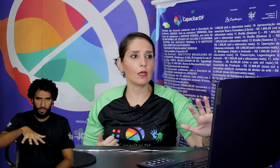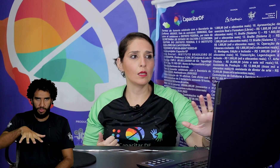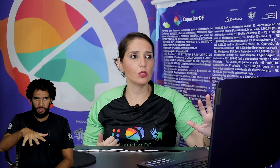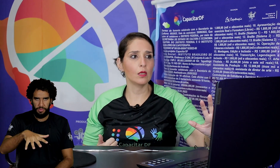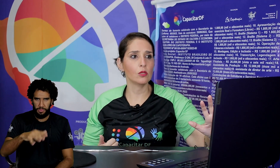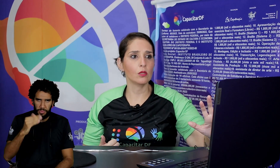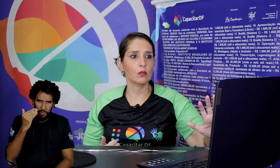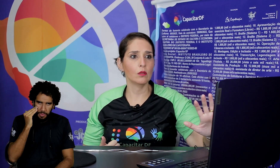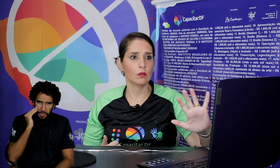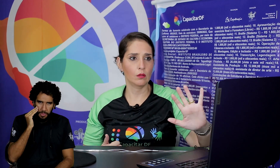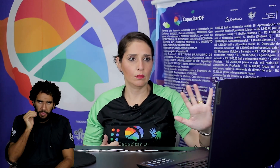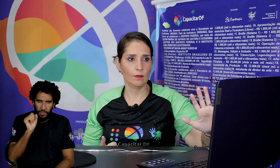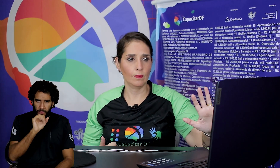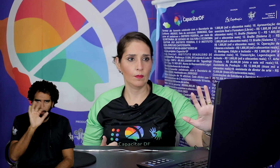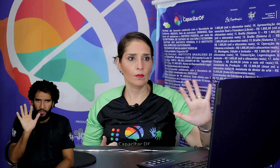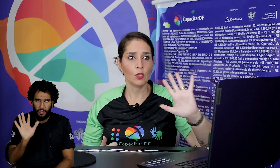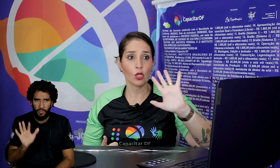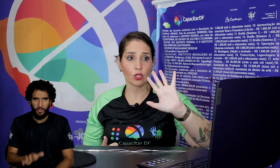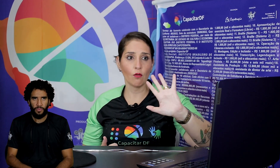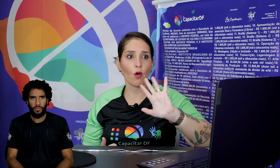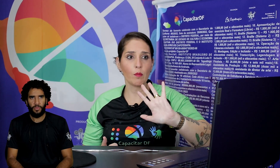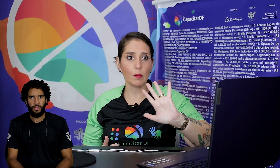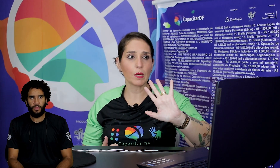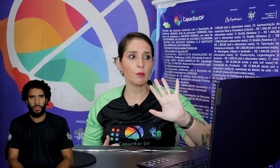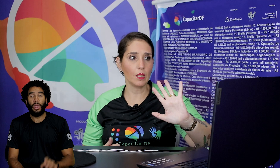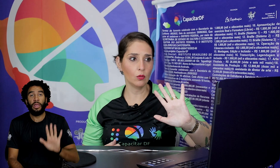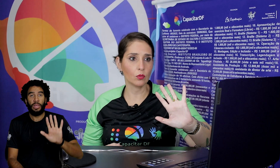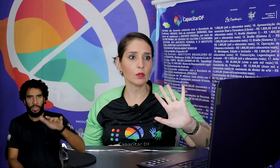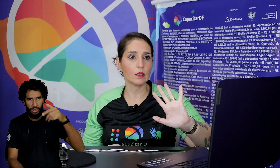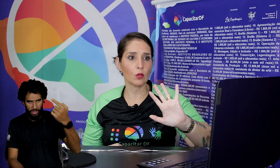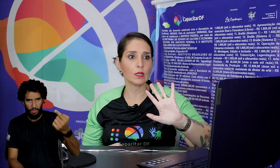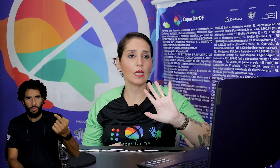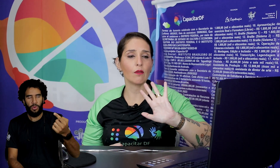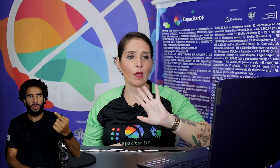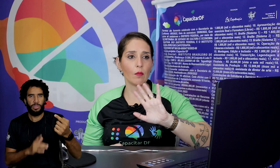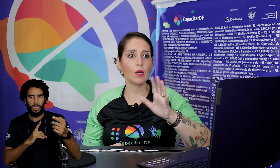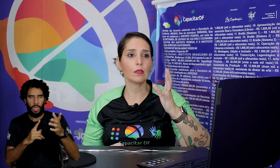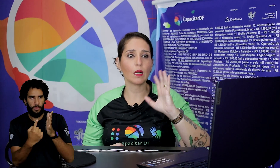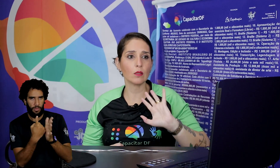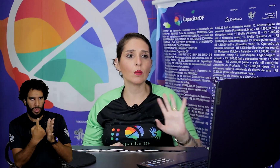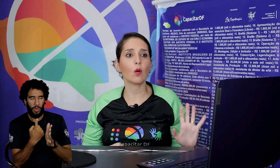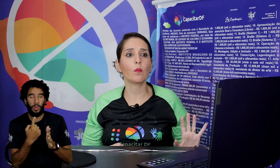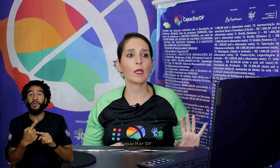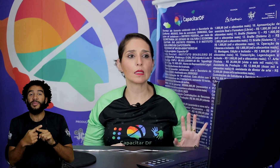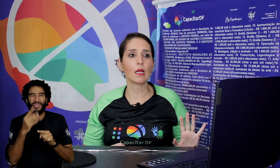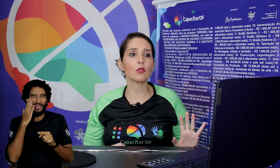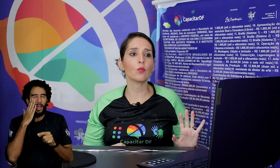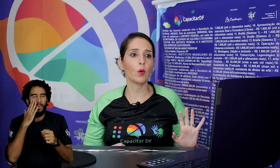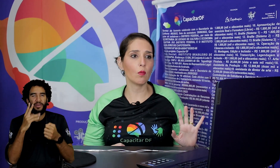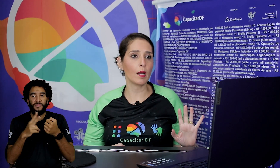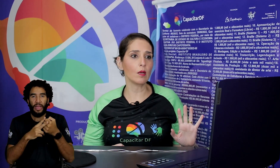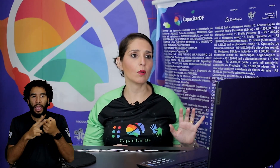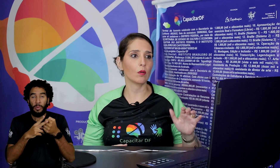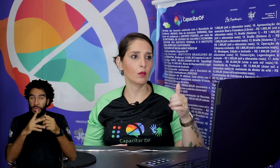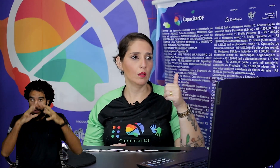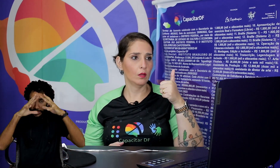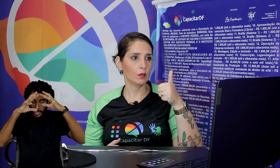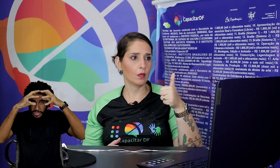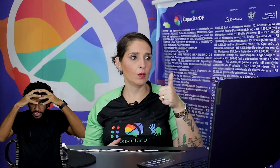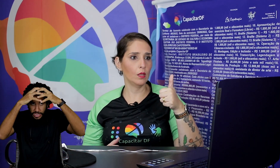Tranquilo até aqui, gente? Já já eu vou abrir para as perguntas, que eu sei que verbo ele traz uma complexidade um pouco